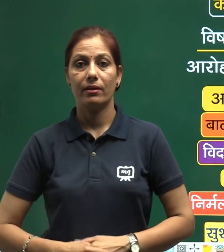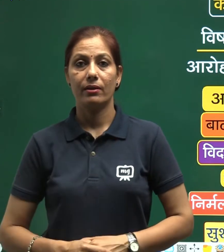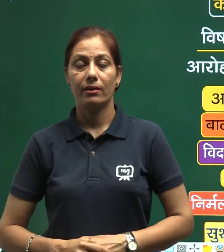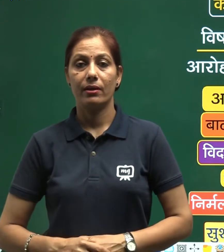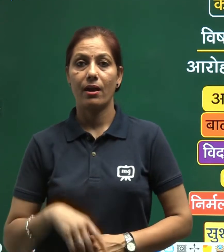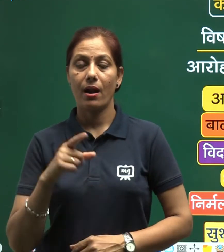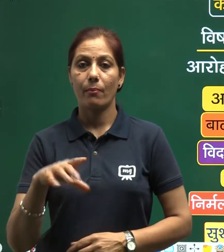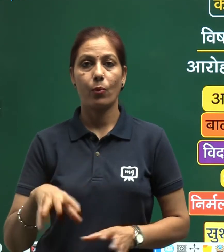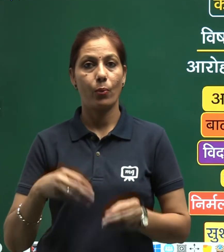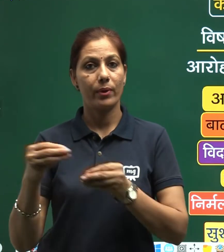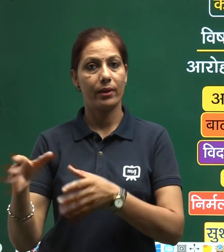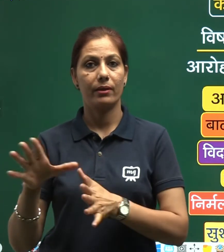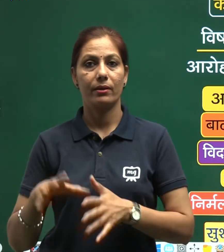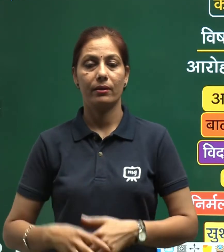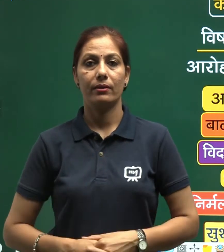आपको मिलेगा।